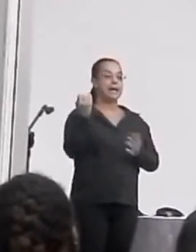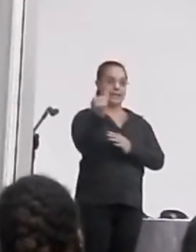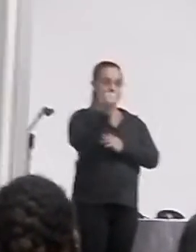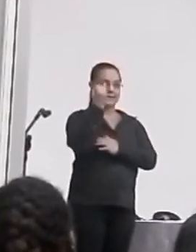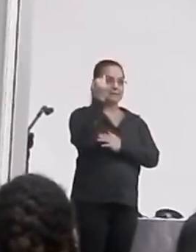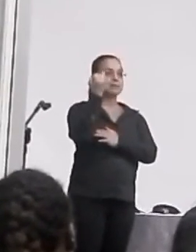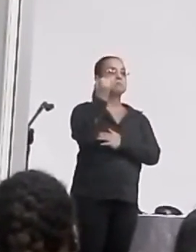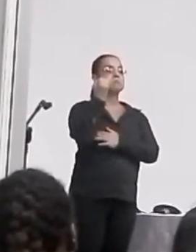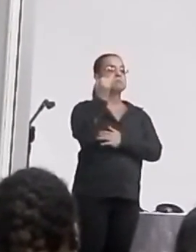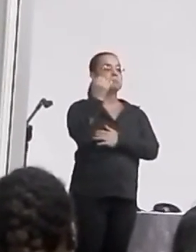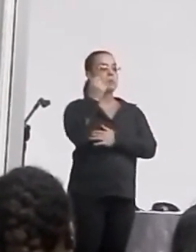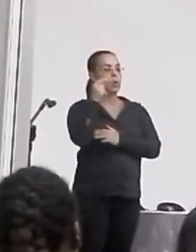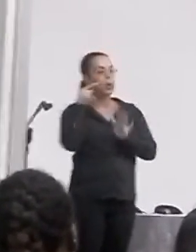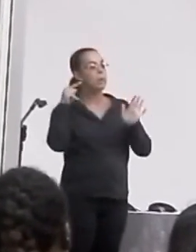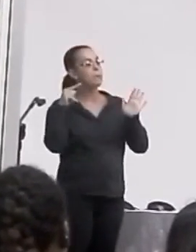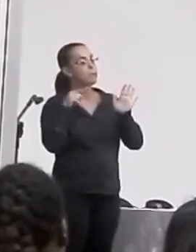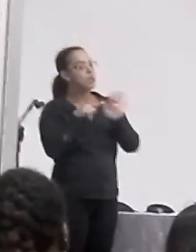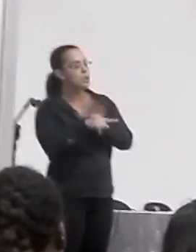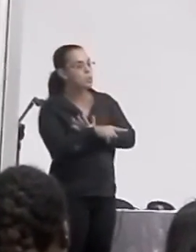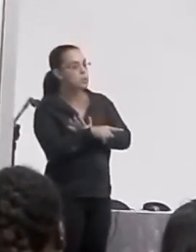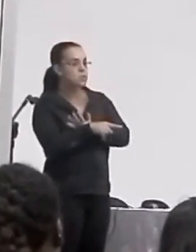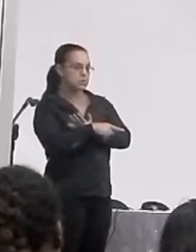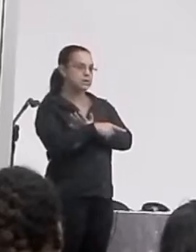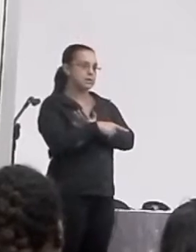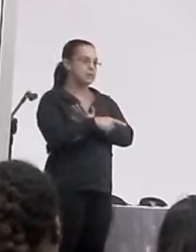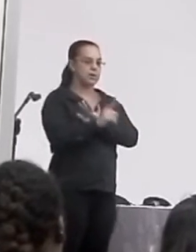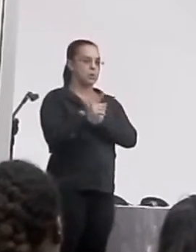seria, não é uma pergunta retórica,